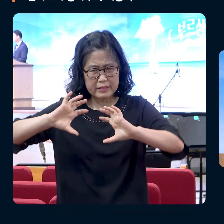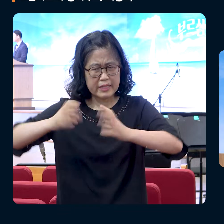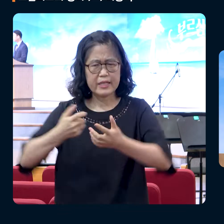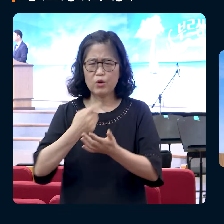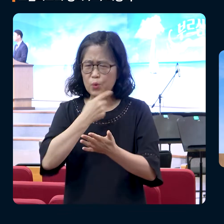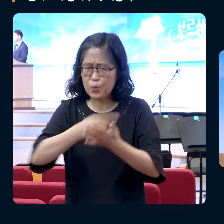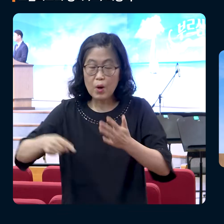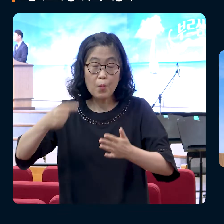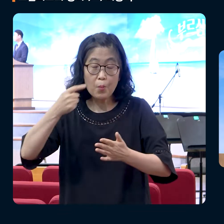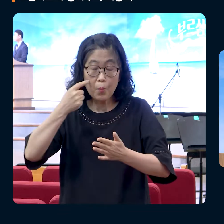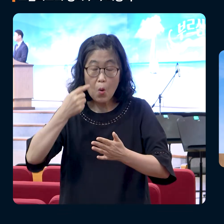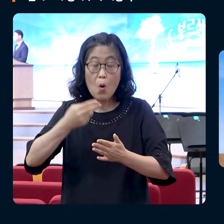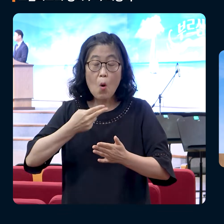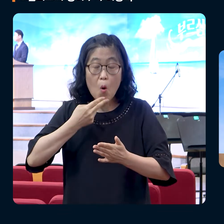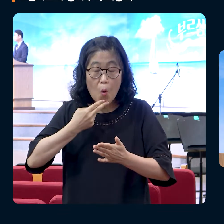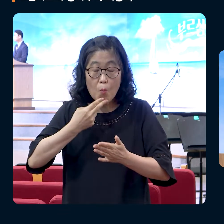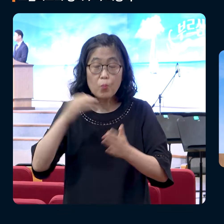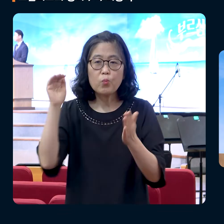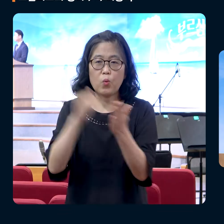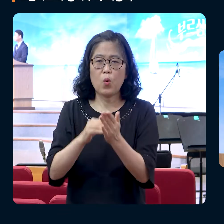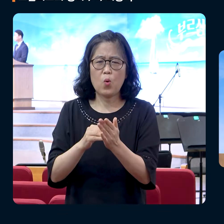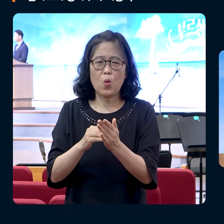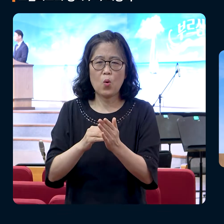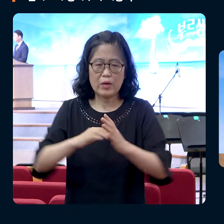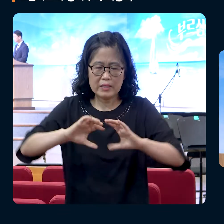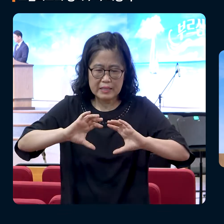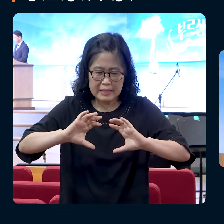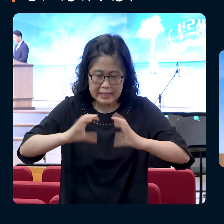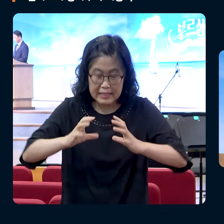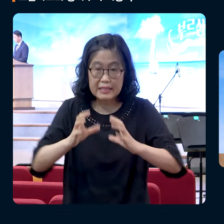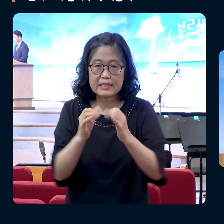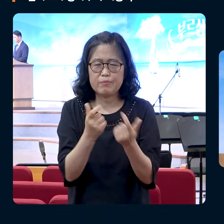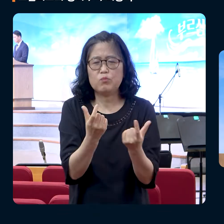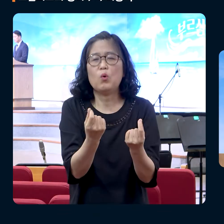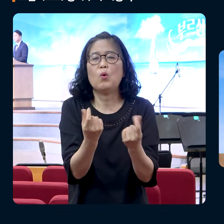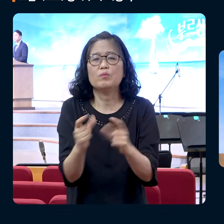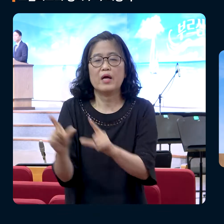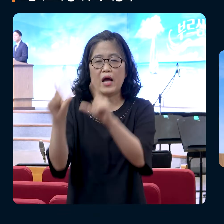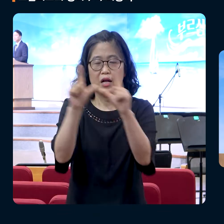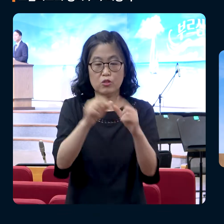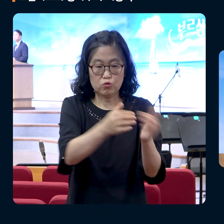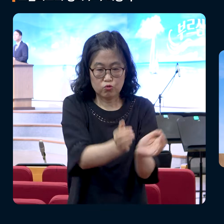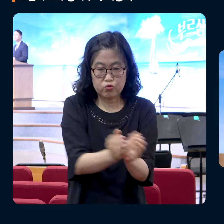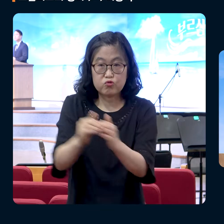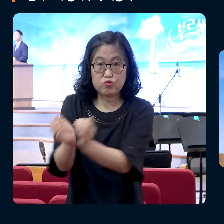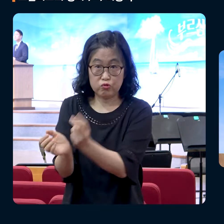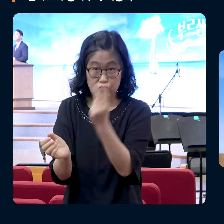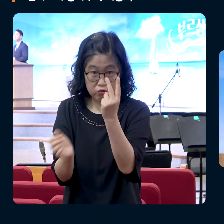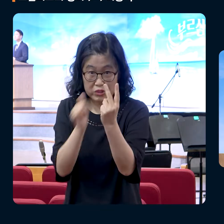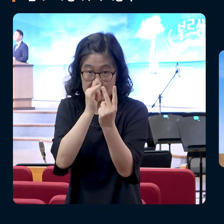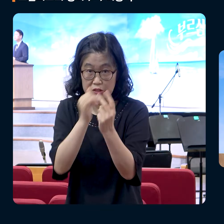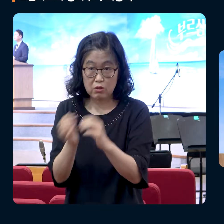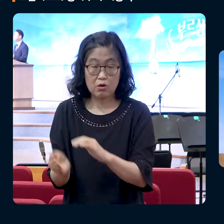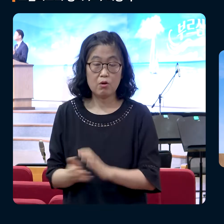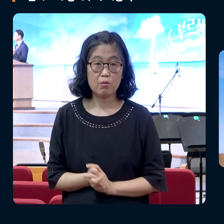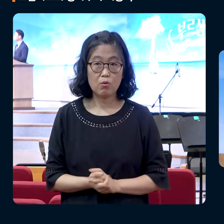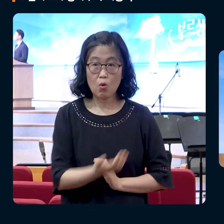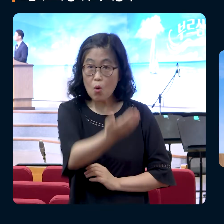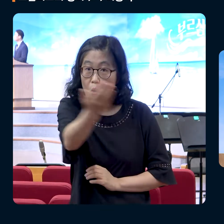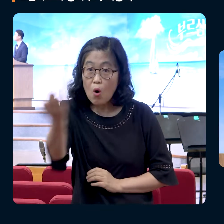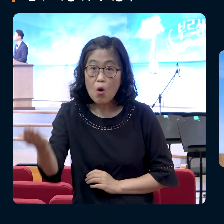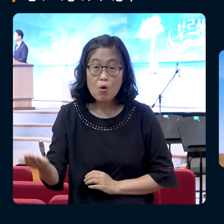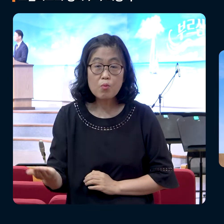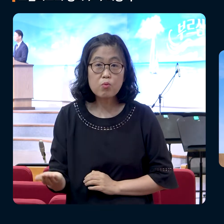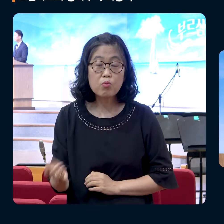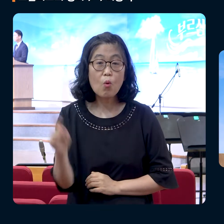것 없는 그런 삶의 태도를 취하는 그런 모습들도 우리는 보게 됩니다. 여러분들의 삶은 어떤 쪽에